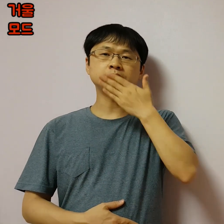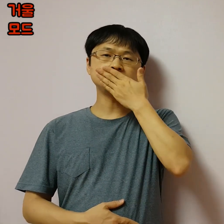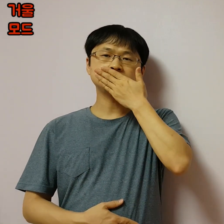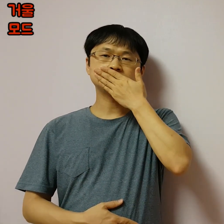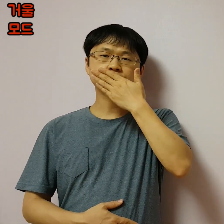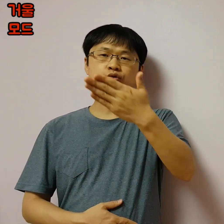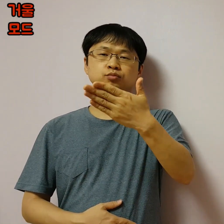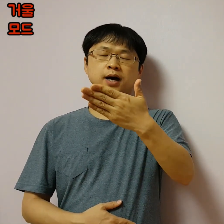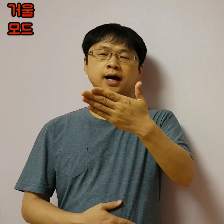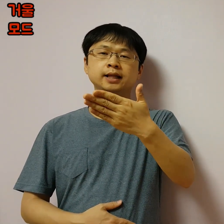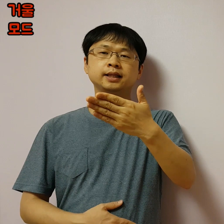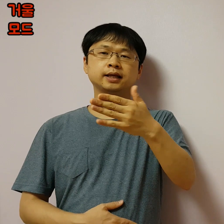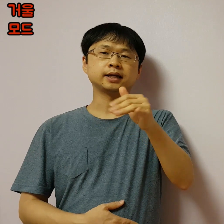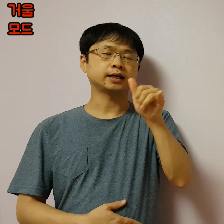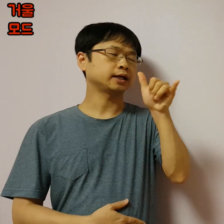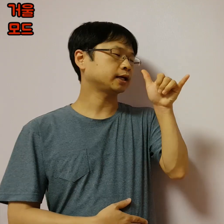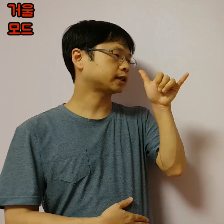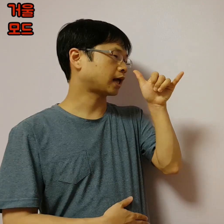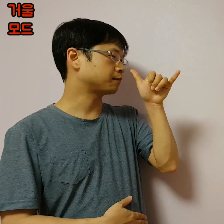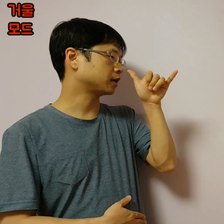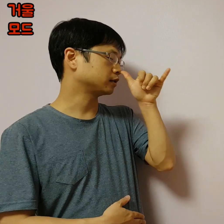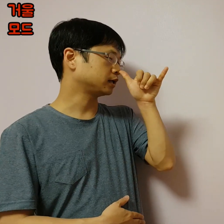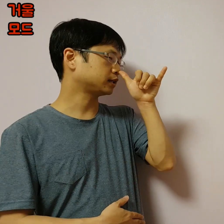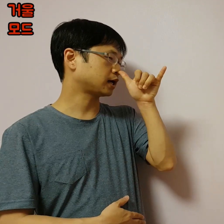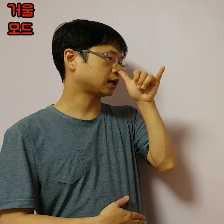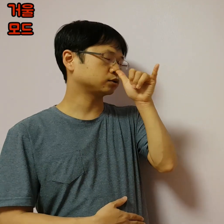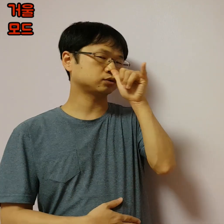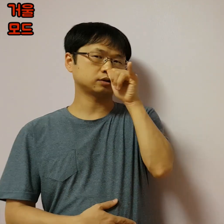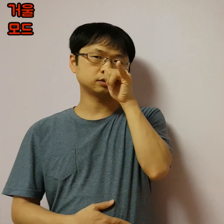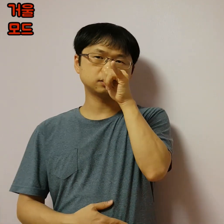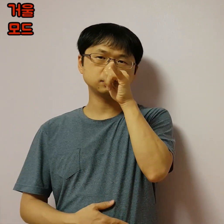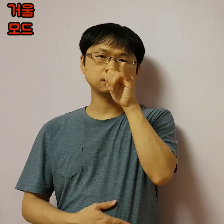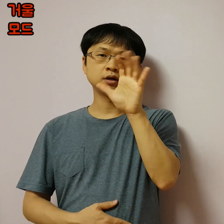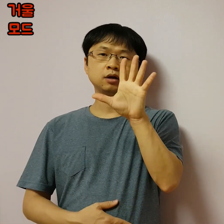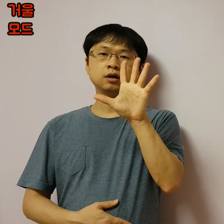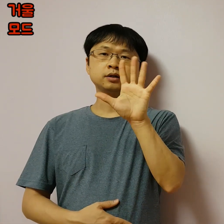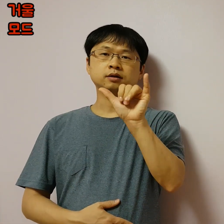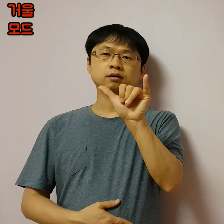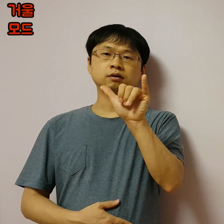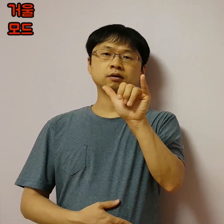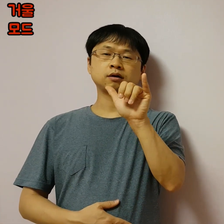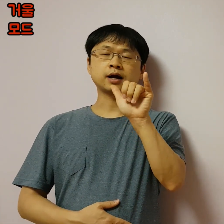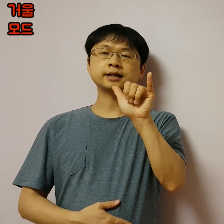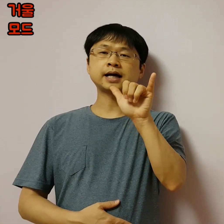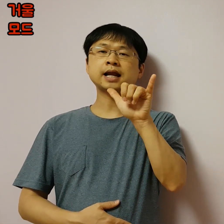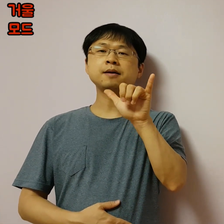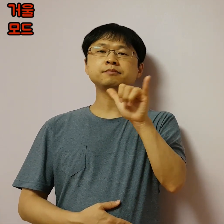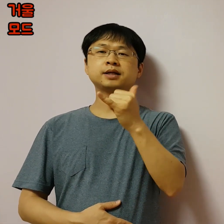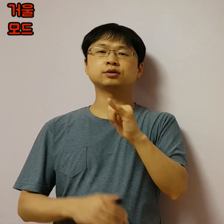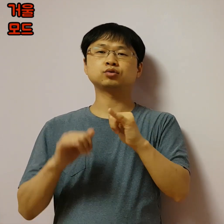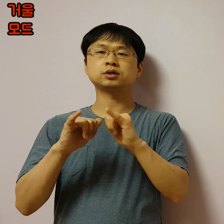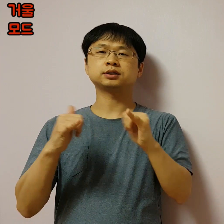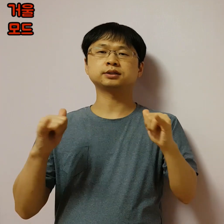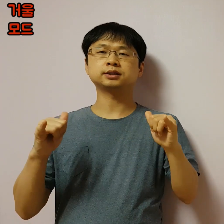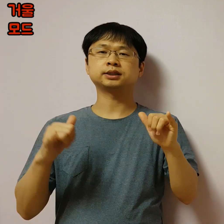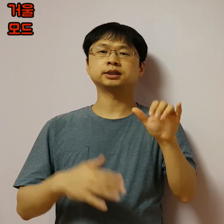버릴 수만 있다면 있다라는 수어는 아까 사람이란 수어를